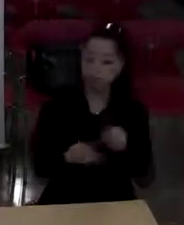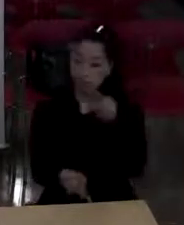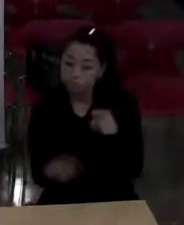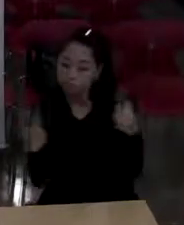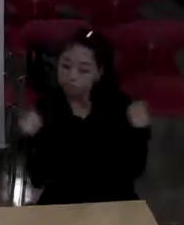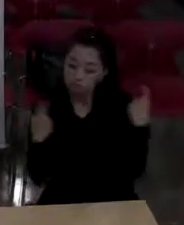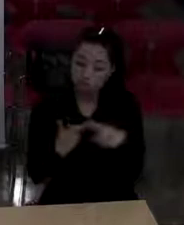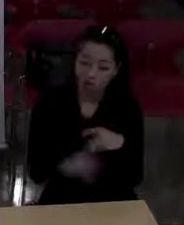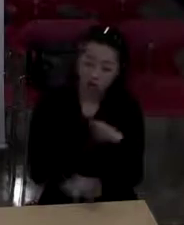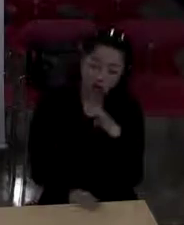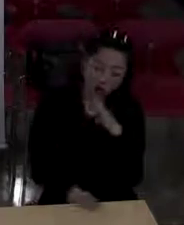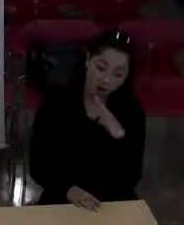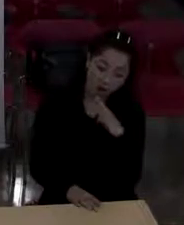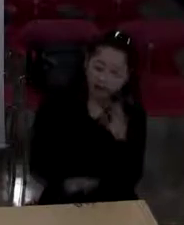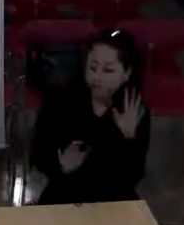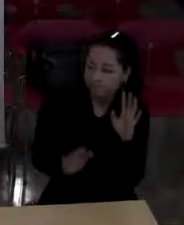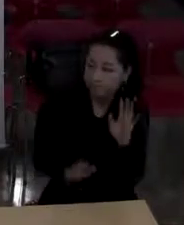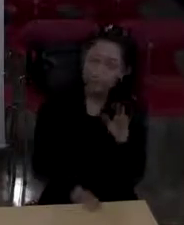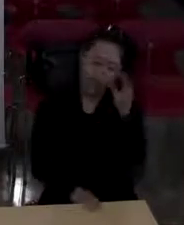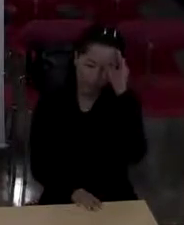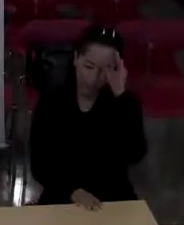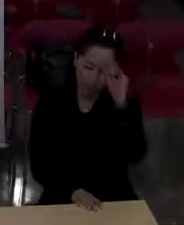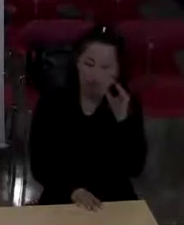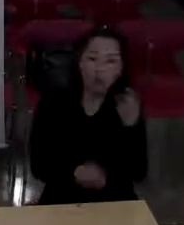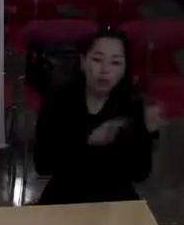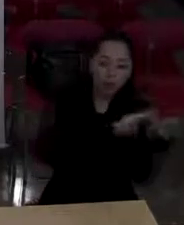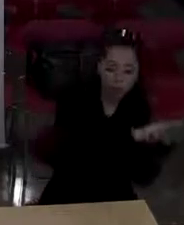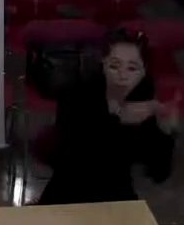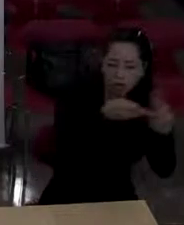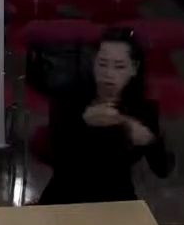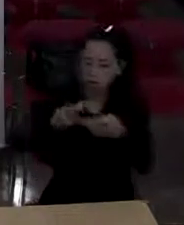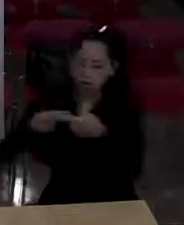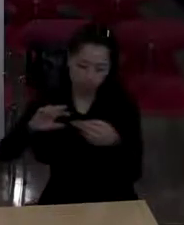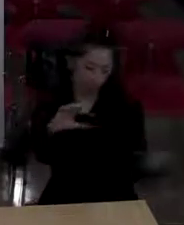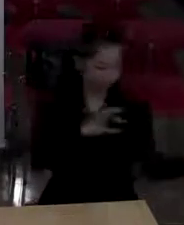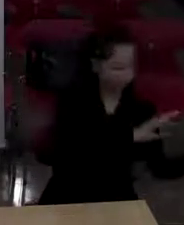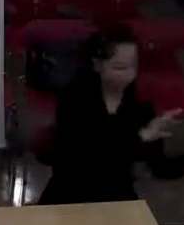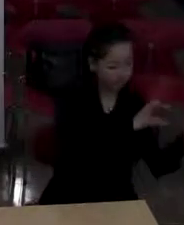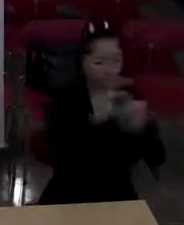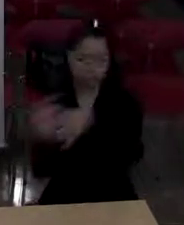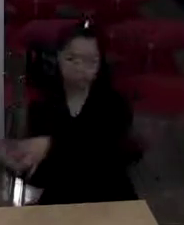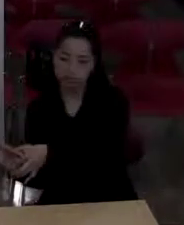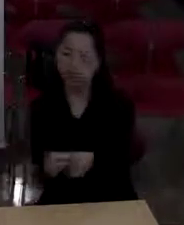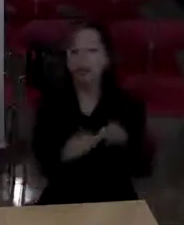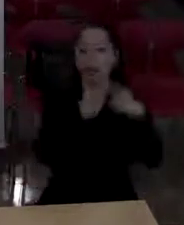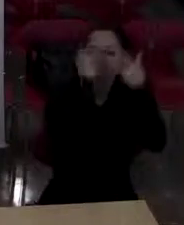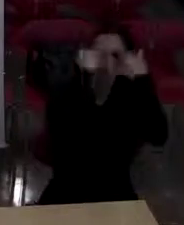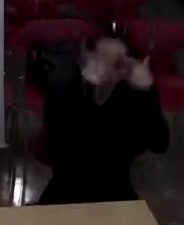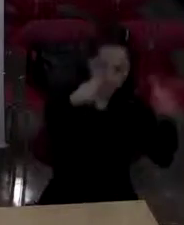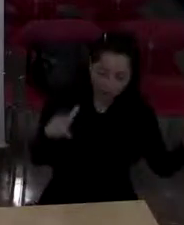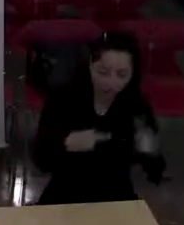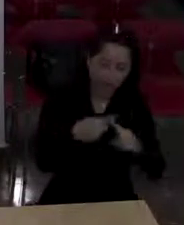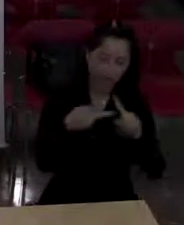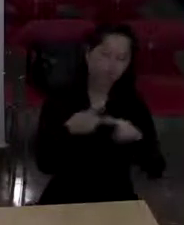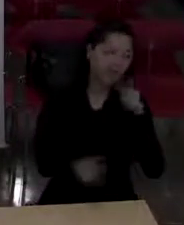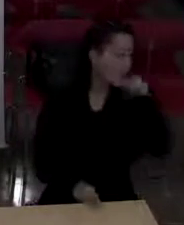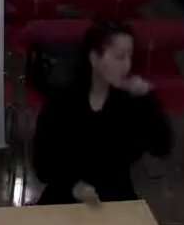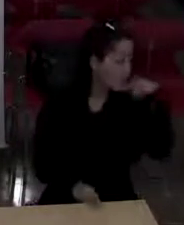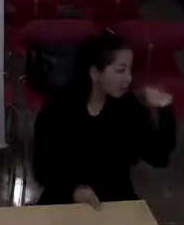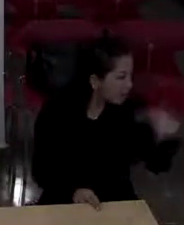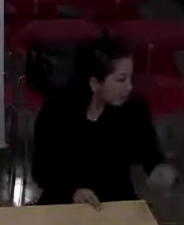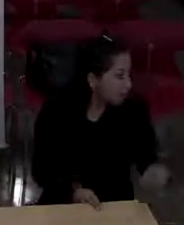pues unido y se van a tener que entrelazar, y es cuando ellos empiezan a entrelazar, es que empezamos a